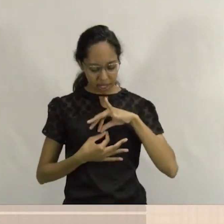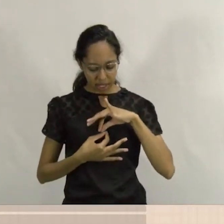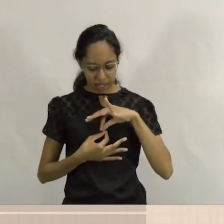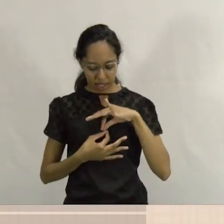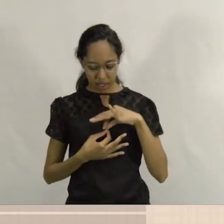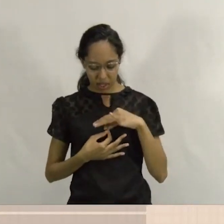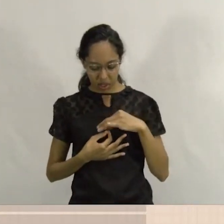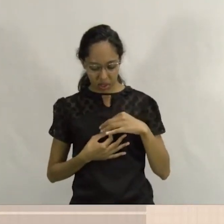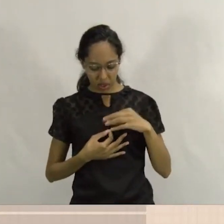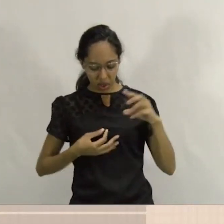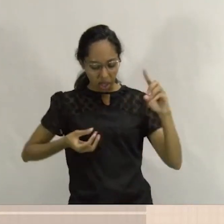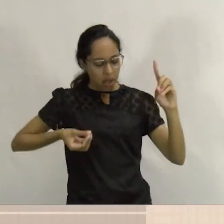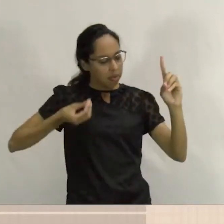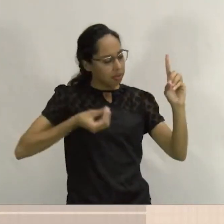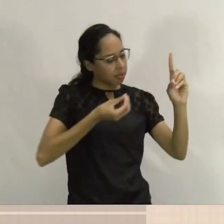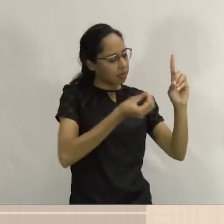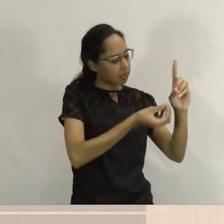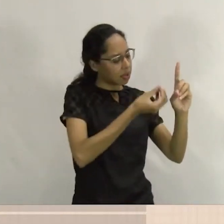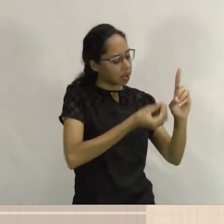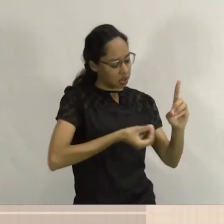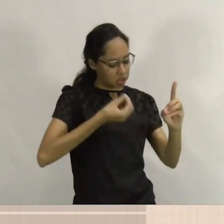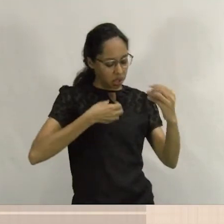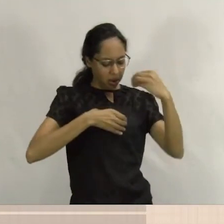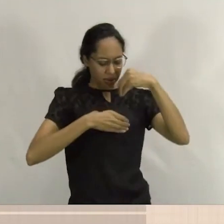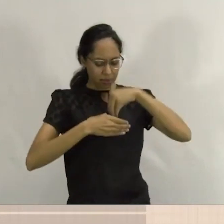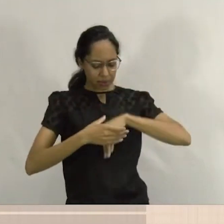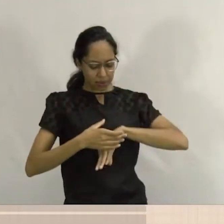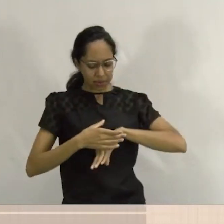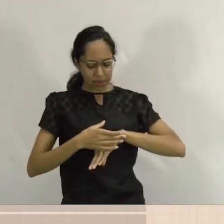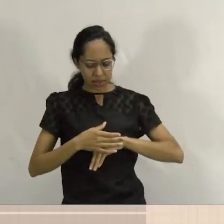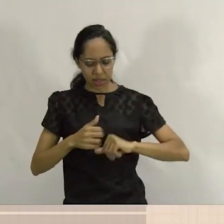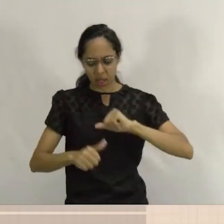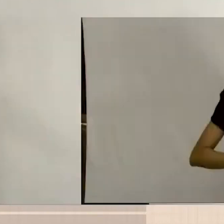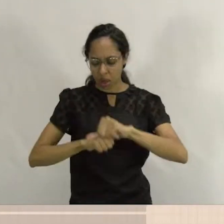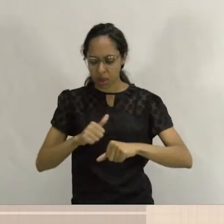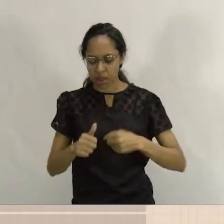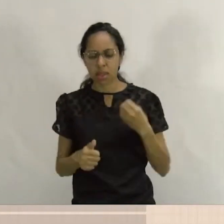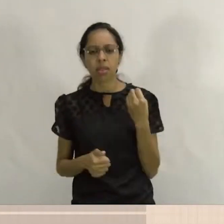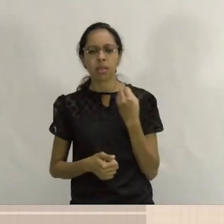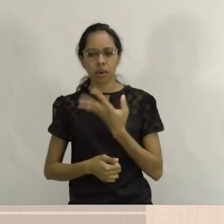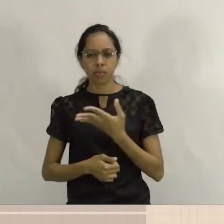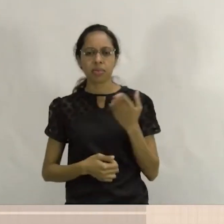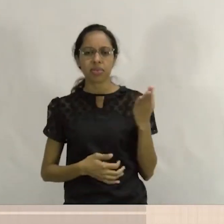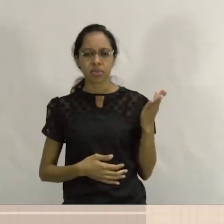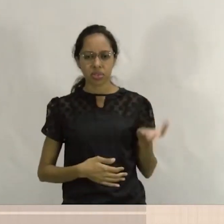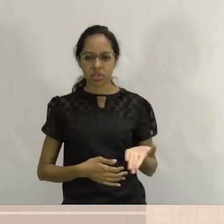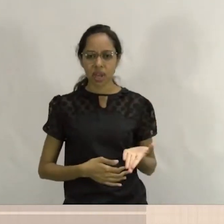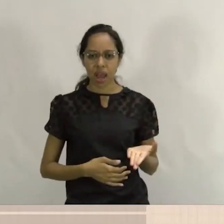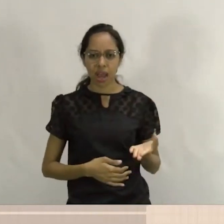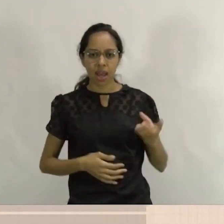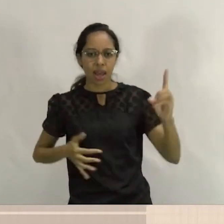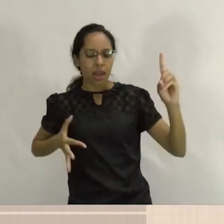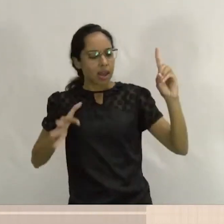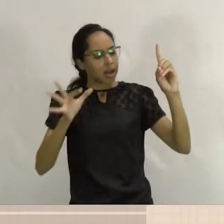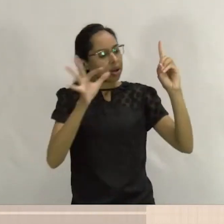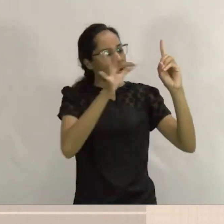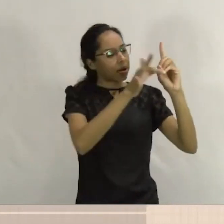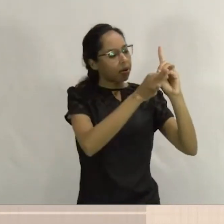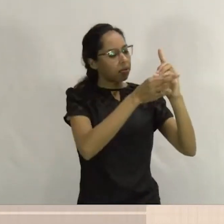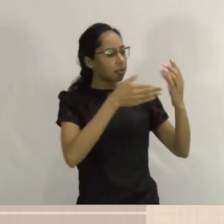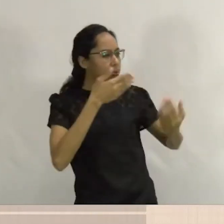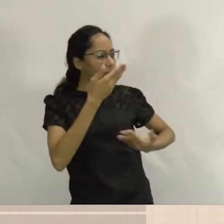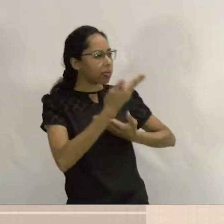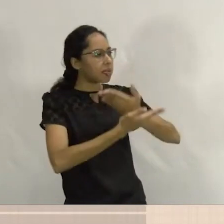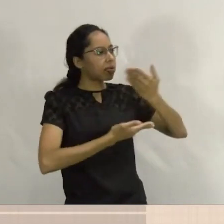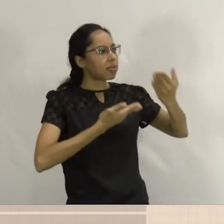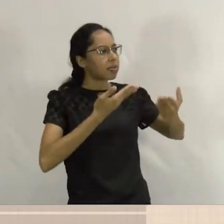já ganhou a vida de Deus, nasceu de novo, já está em comunicação com Deus, através de Cristo